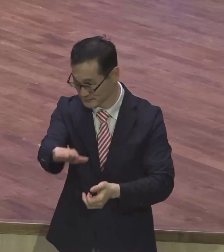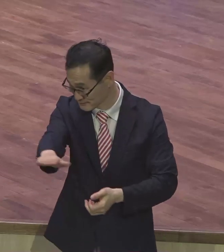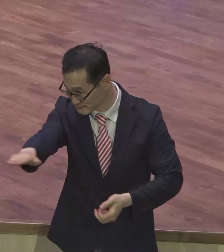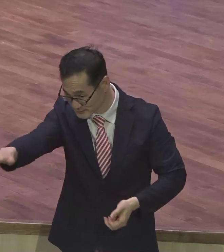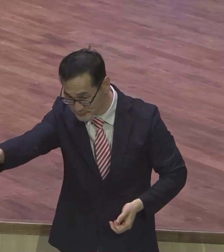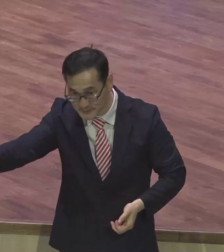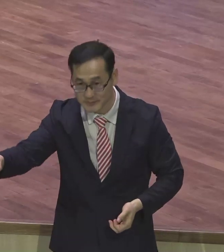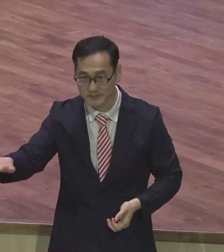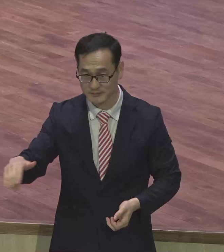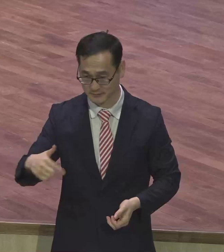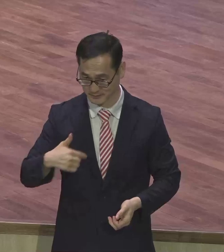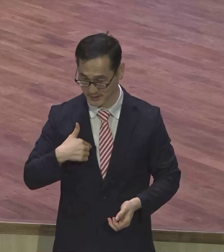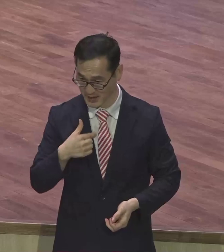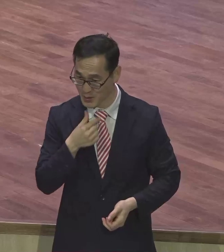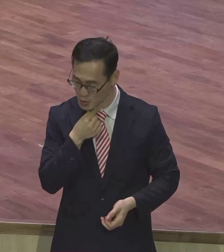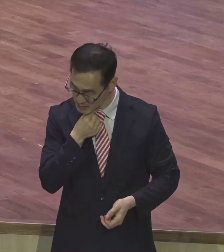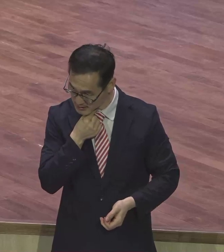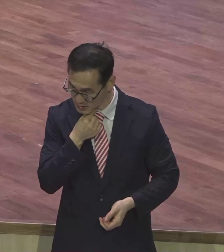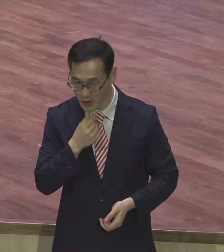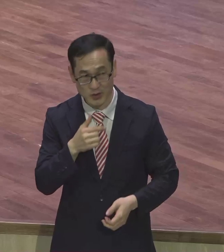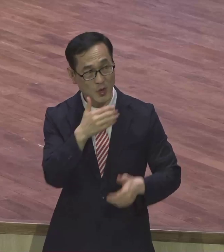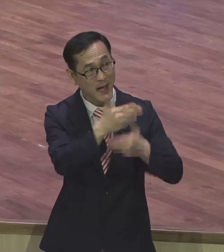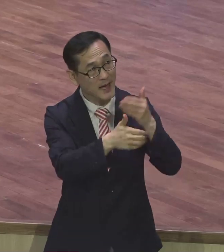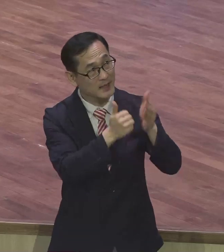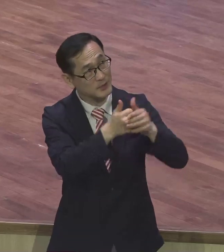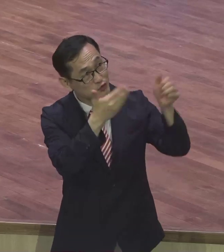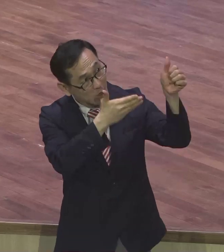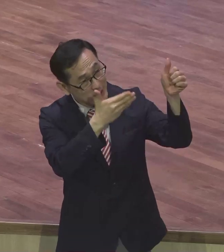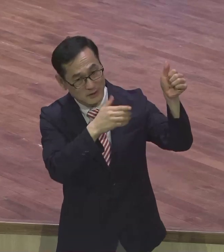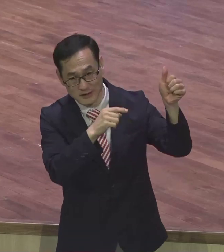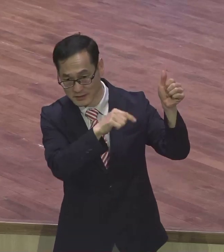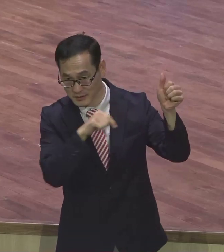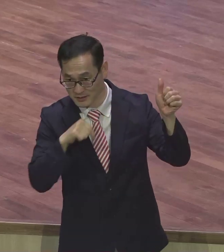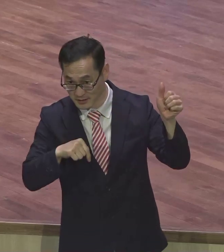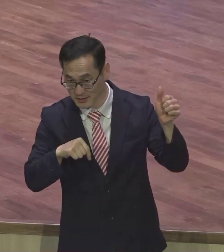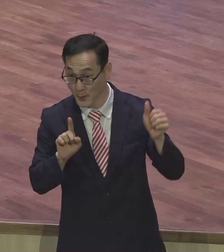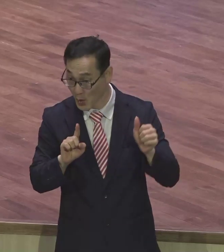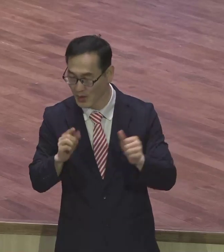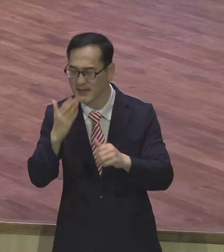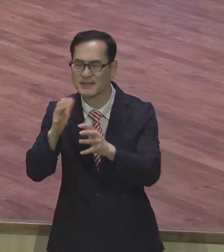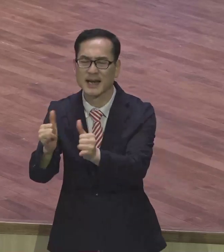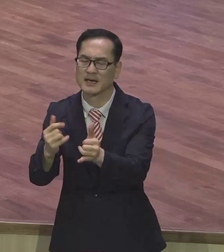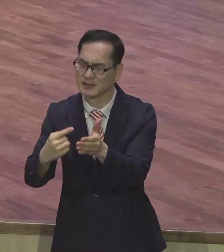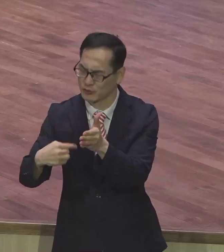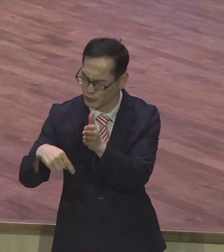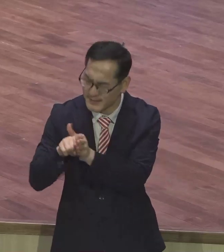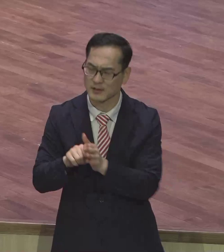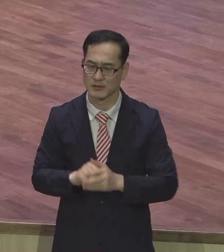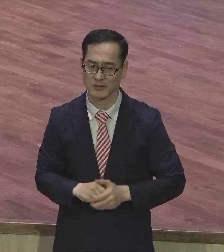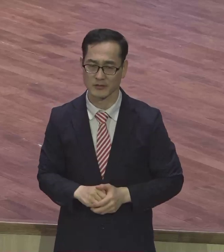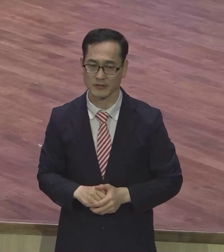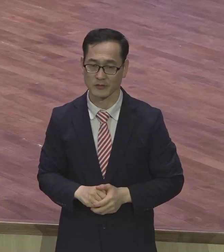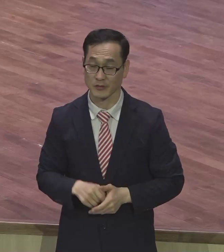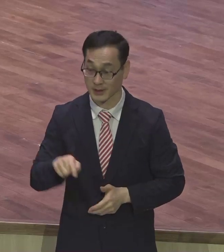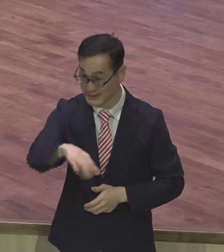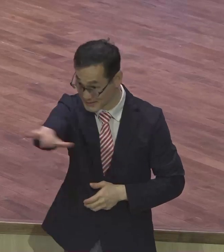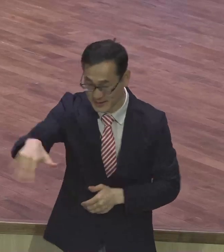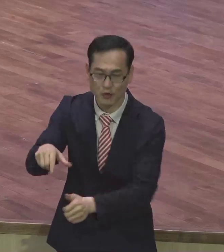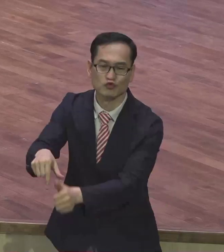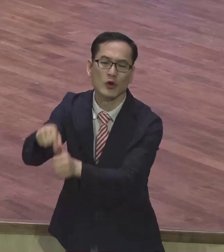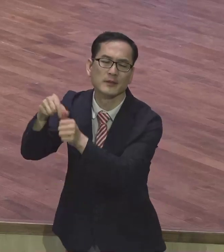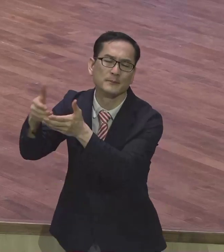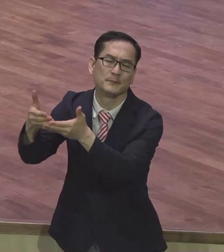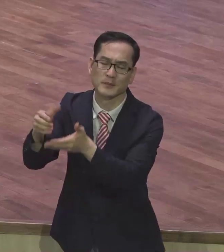마음에 원하는 바와 하나님께 구하는 바는 이스라엘을 위함이니 곧 그들로 구원을 받게 함이라